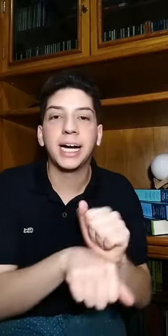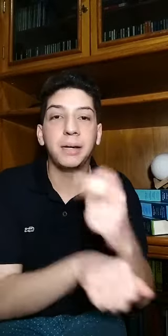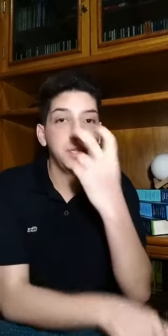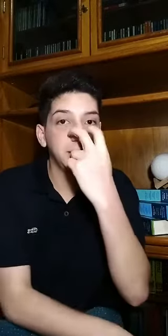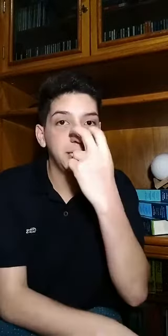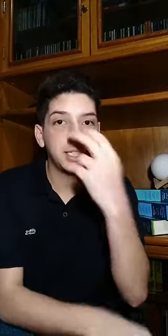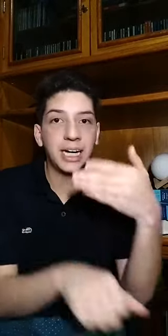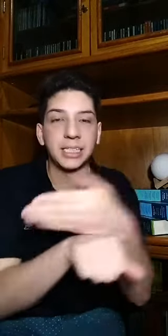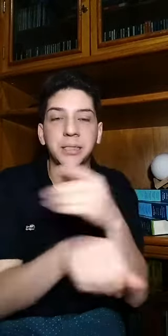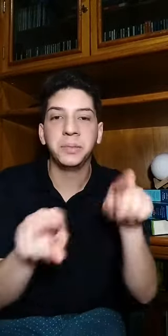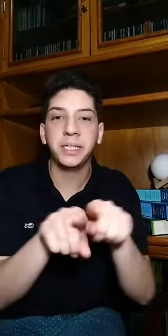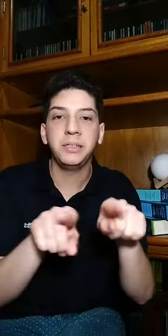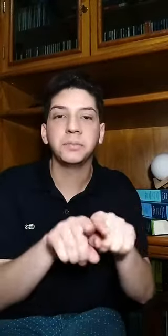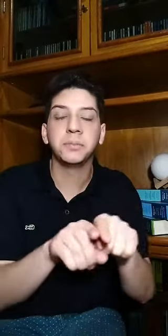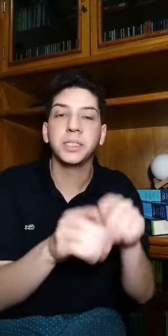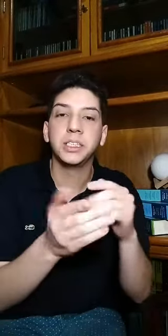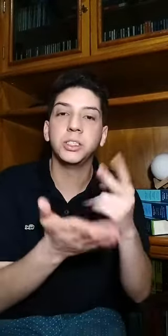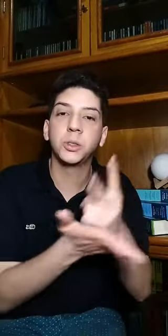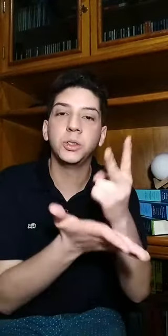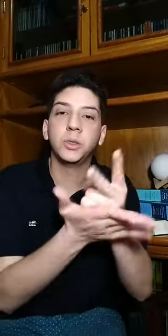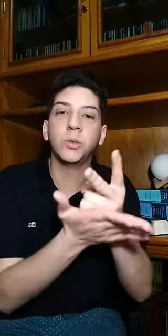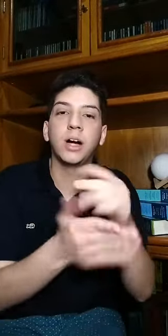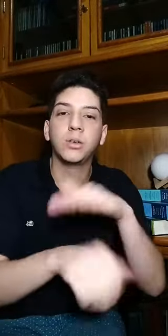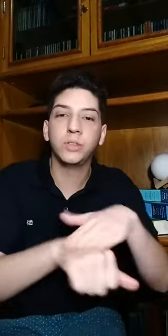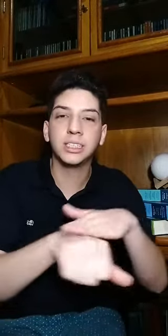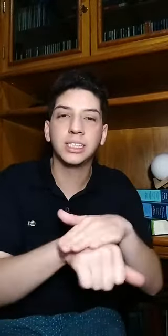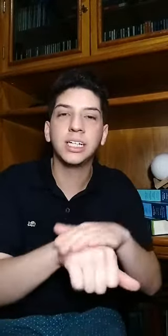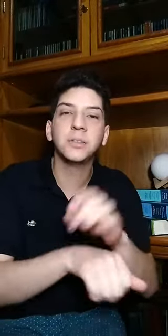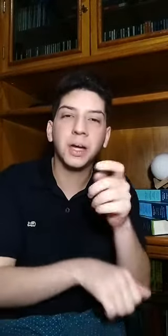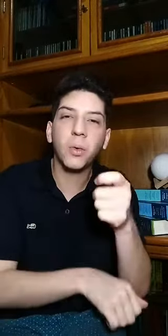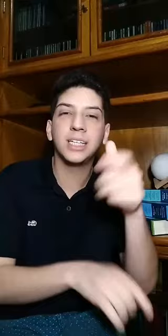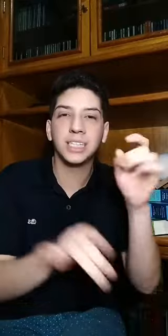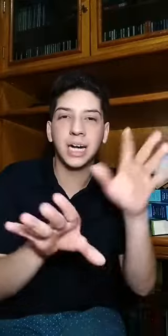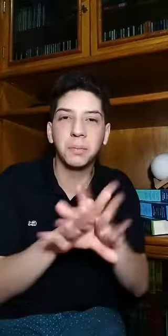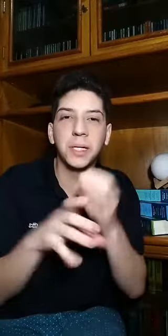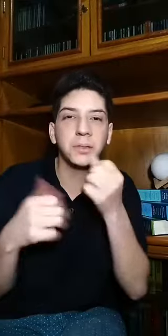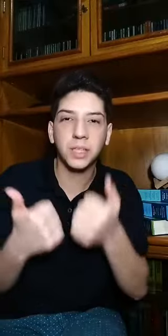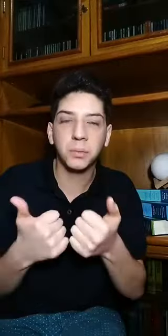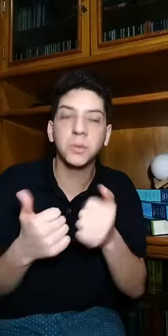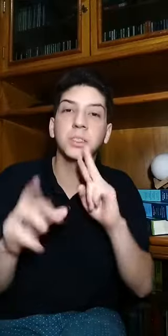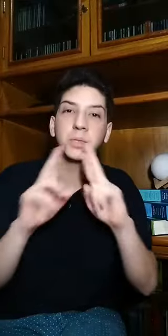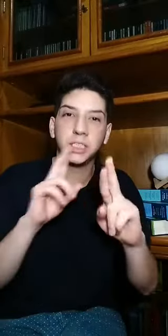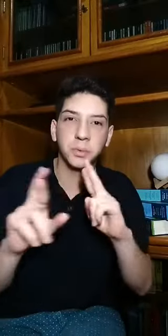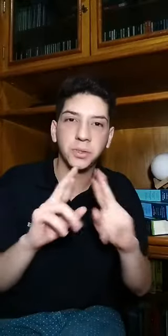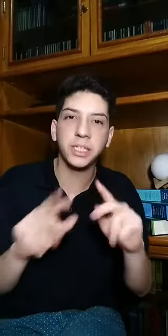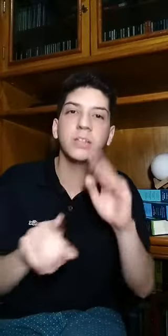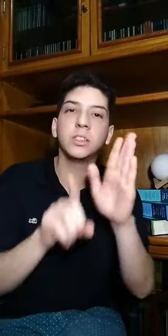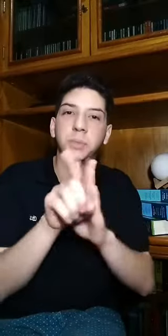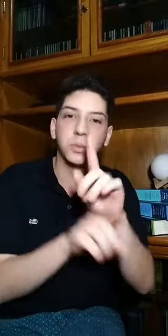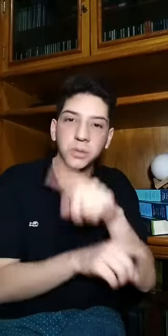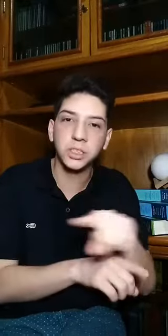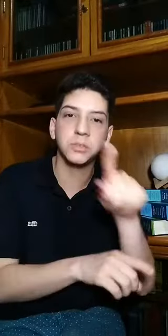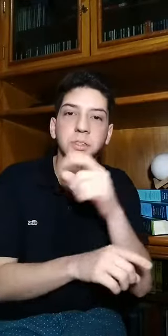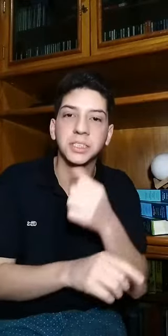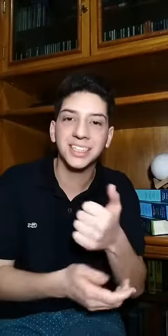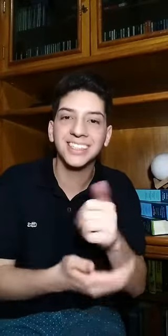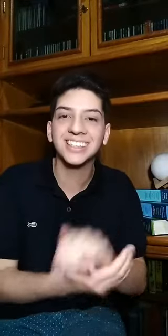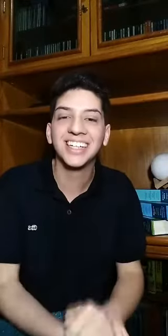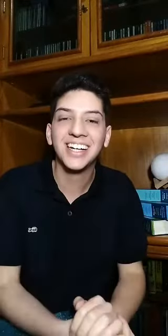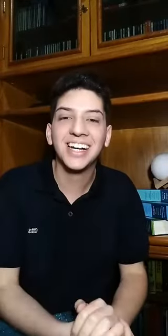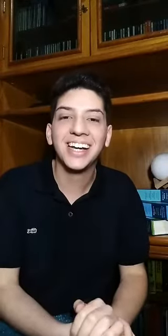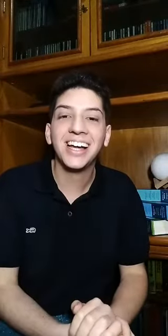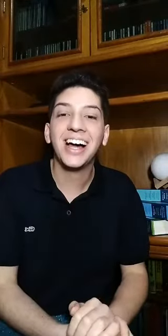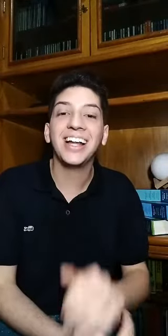Esperar a Camila entrar também, para a gente continuar conversando. Tá quase acabando, tá bom? Estamos respondendo as perguntas de